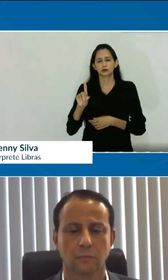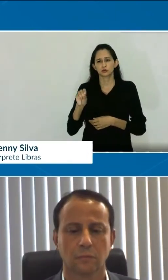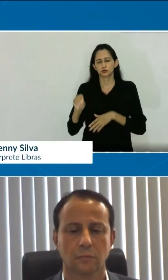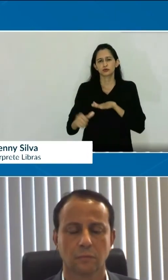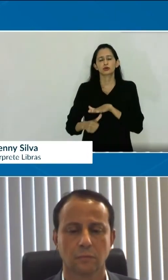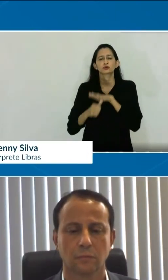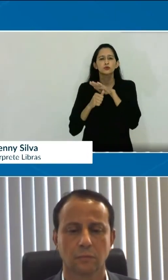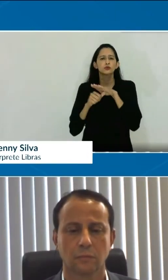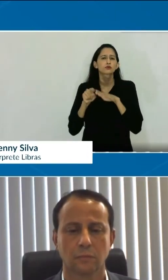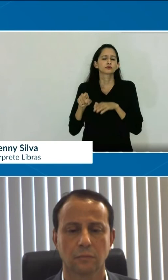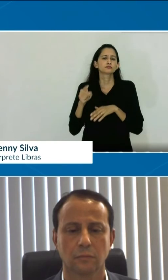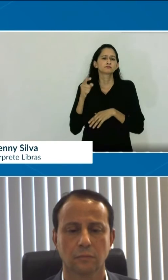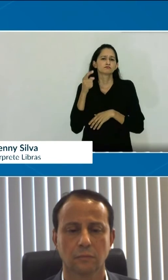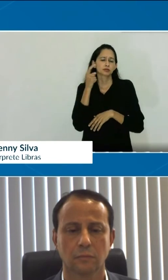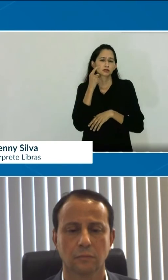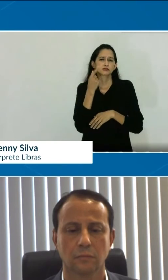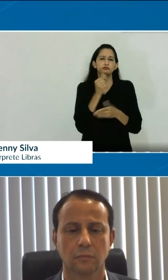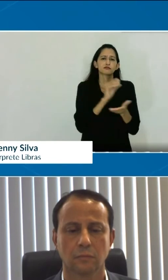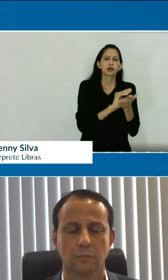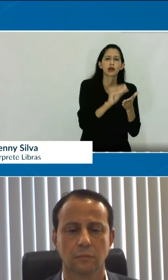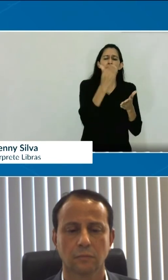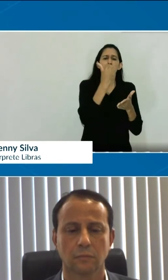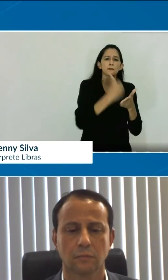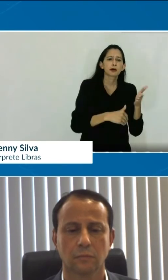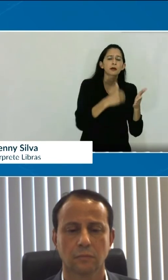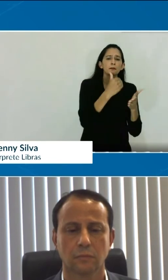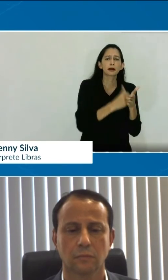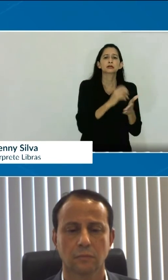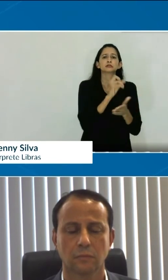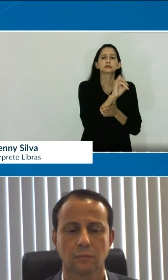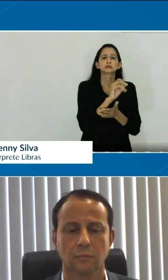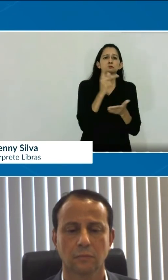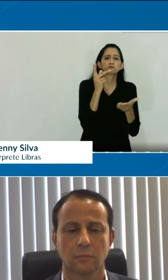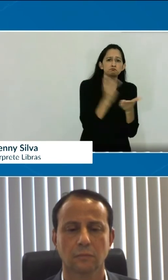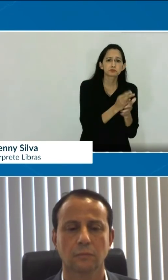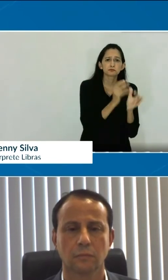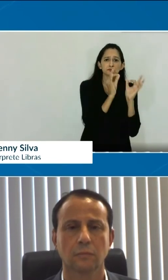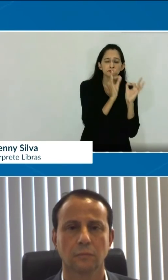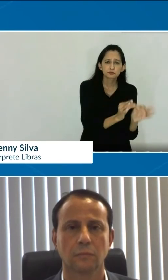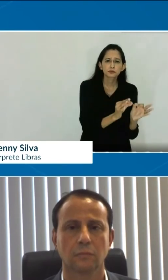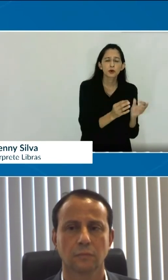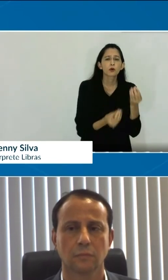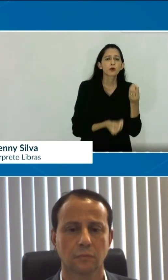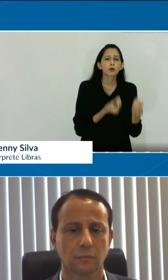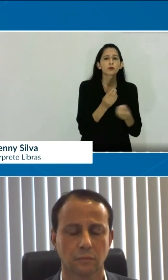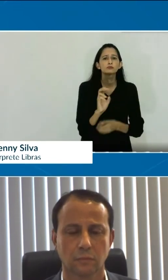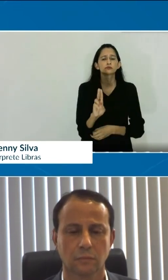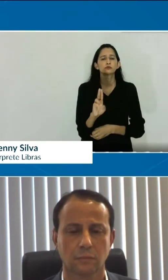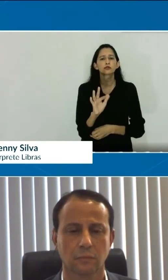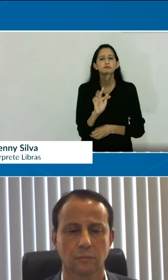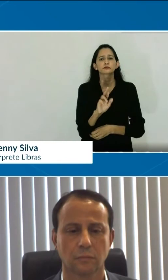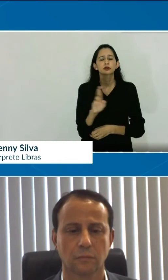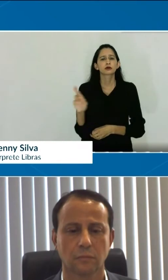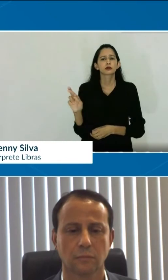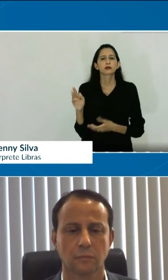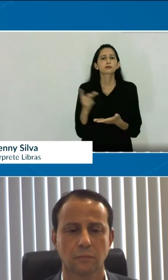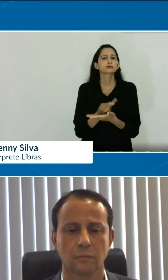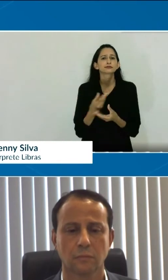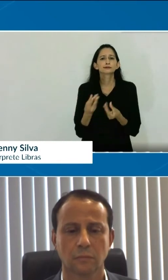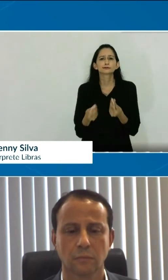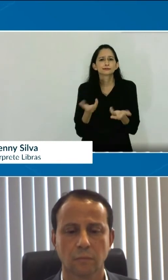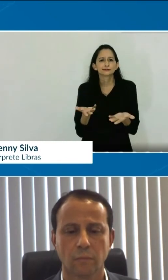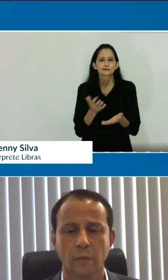que esse corte significa para a Federal de Roraima? Qual que seria a situação se de fato essa verba for tão reduzida?